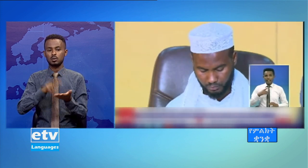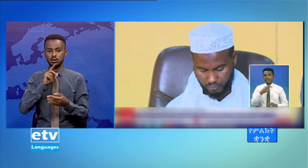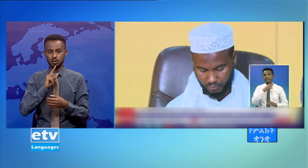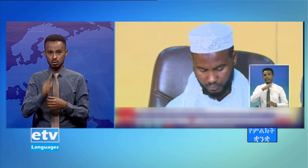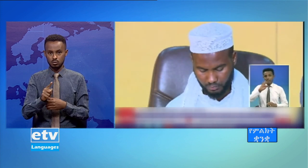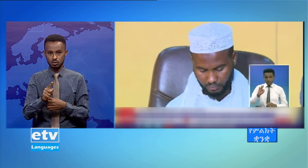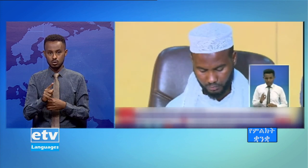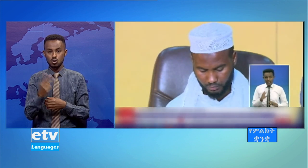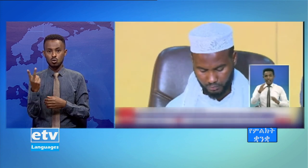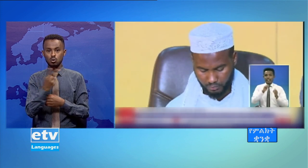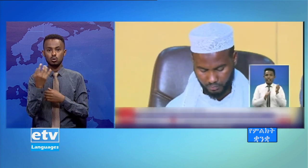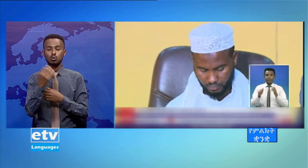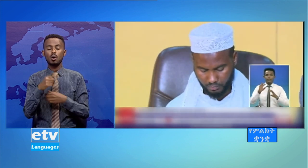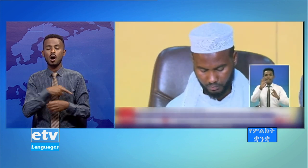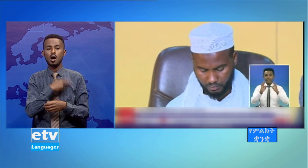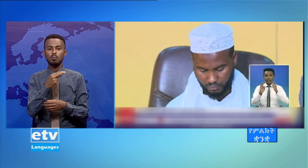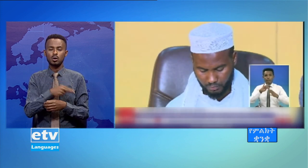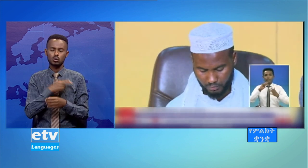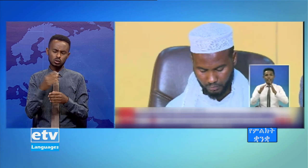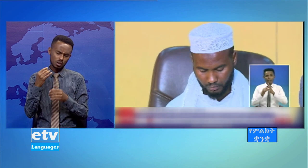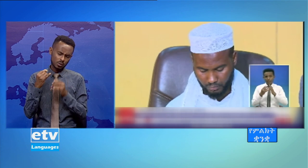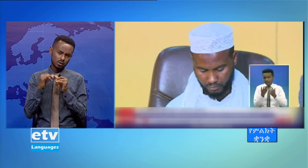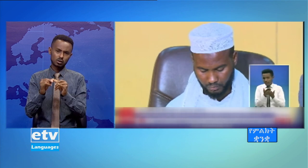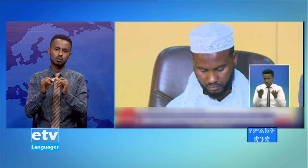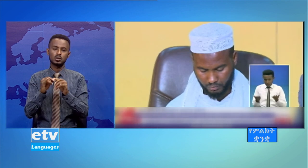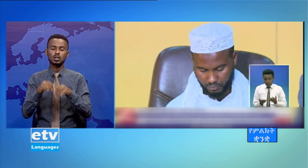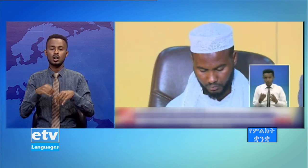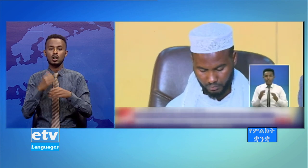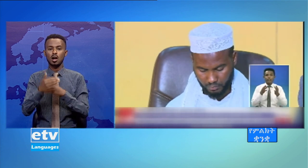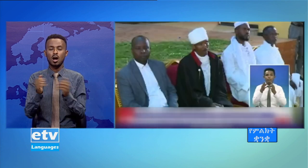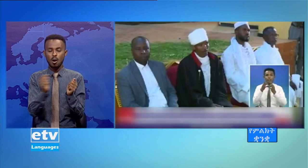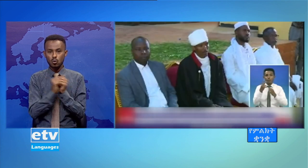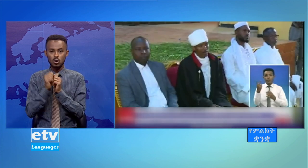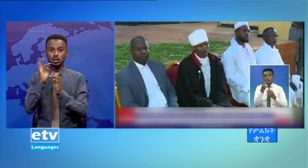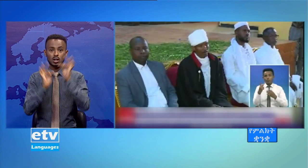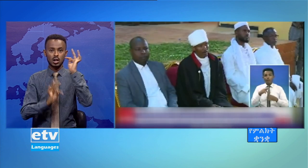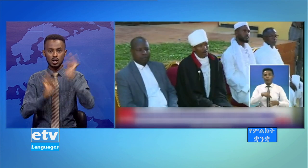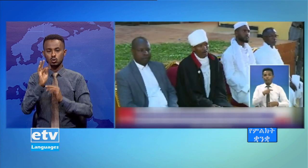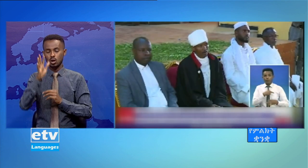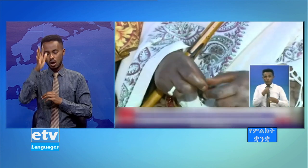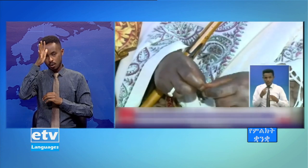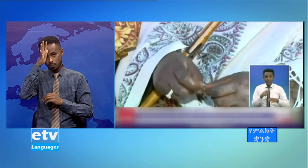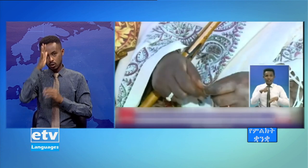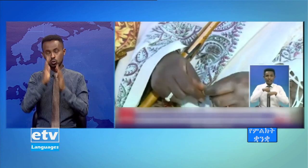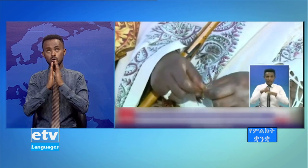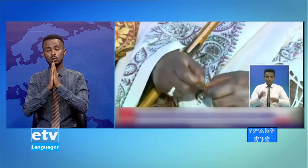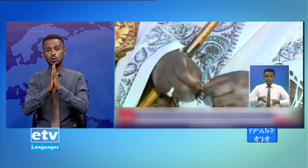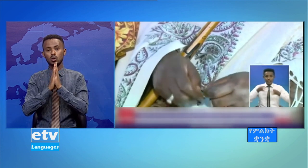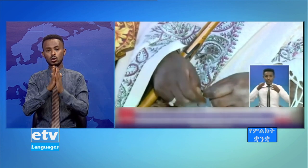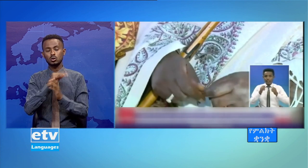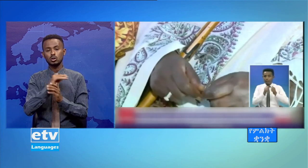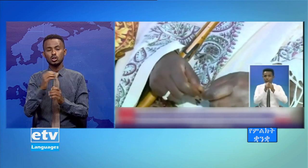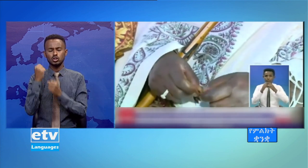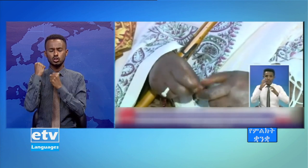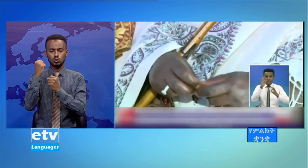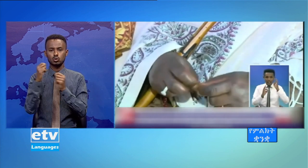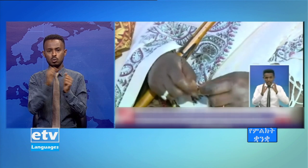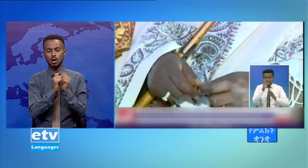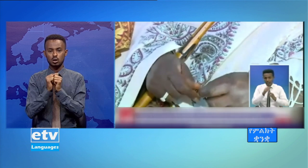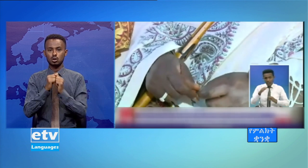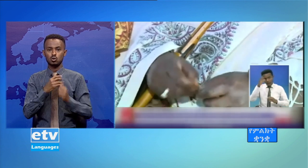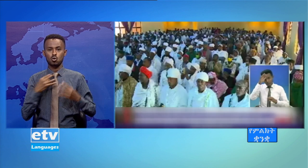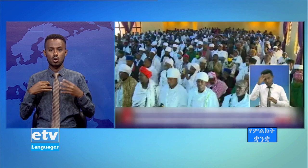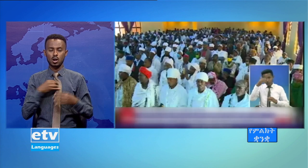ነው። ሁለቱም ሃይማኖቶች ዘመንን በተሻገረ ያብሮነት ታሪካቸው አባቶች በጸሎታቸውና ጀግኖች በአንድነት